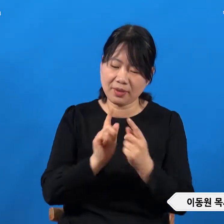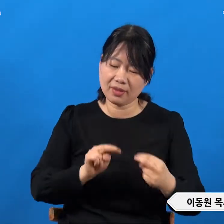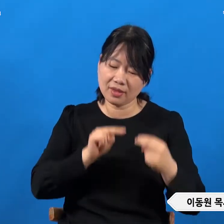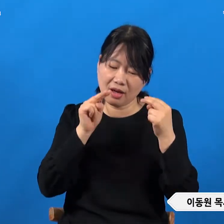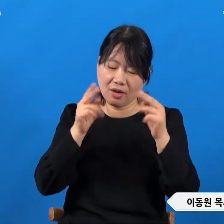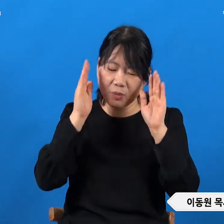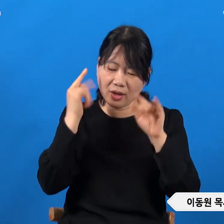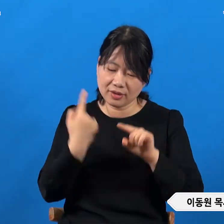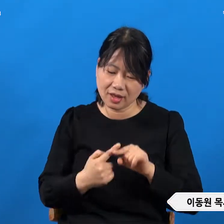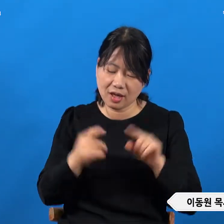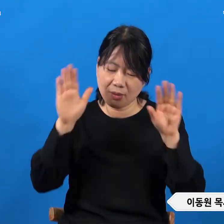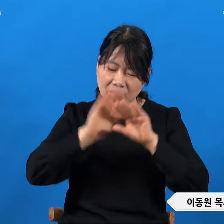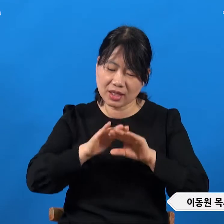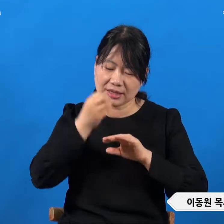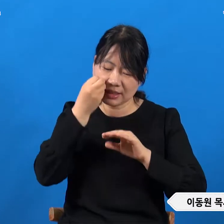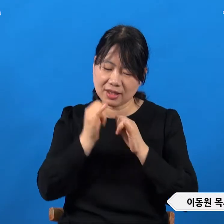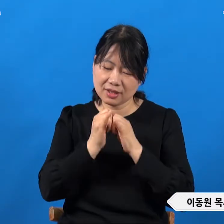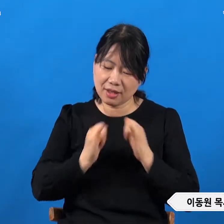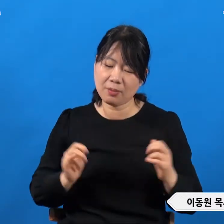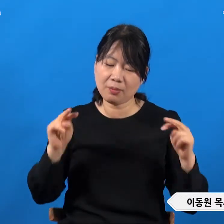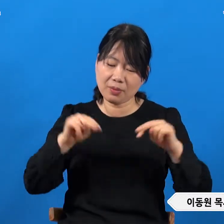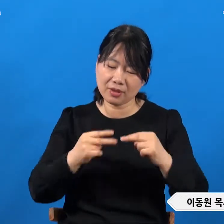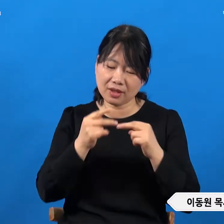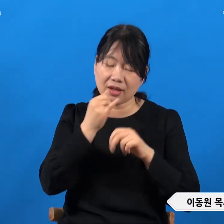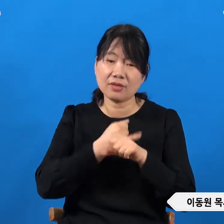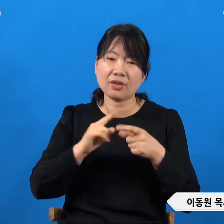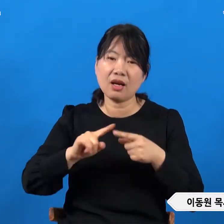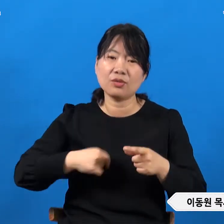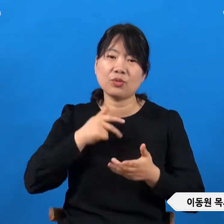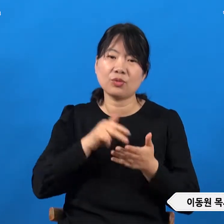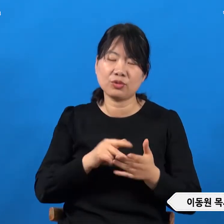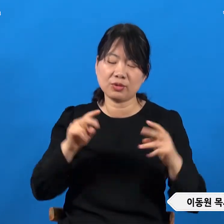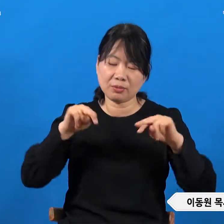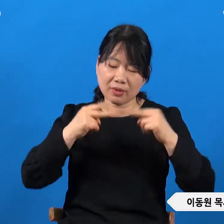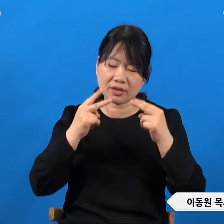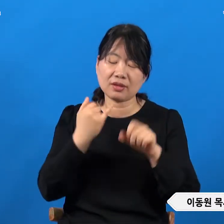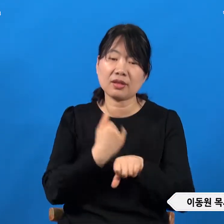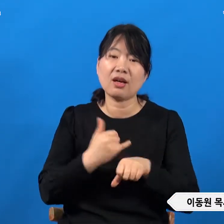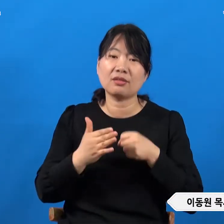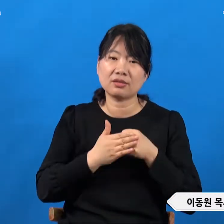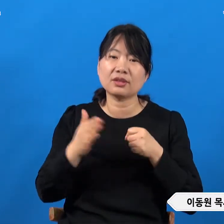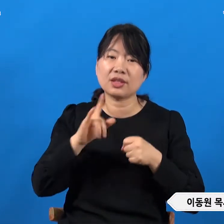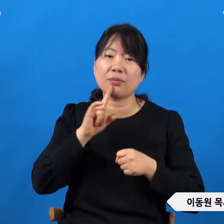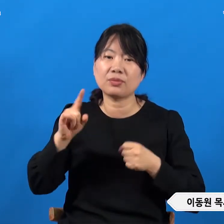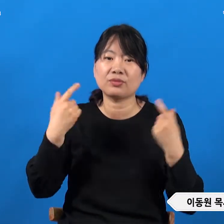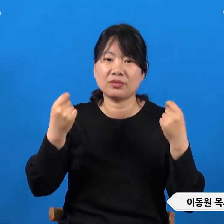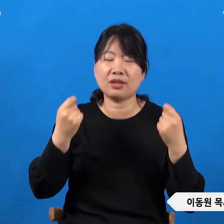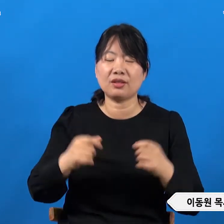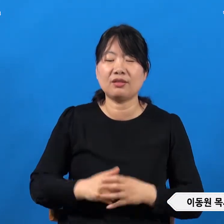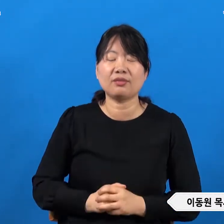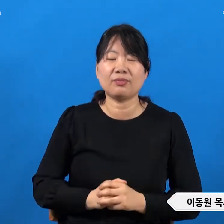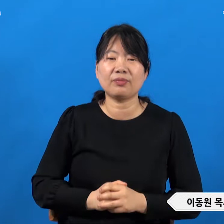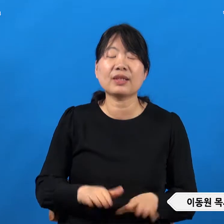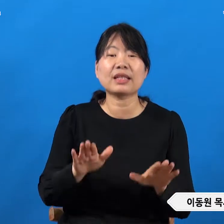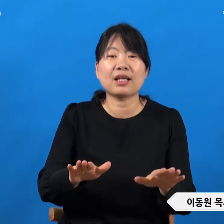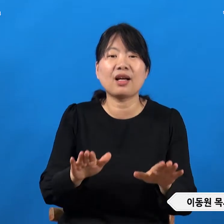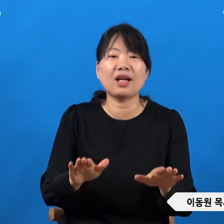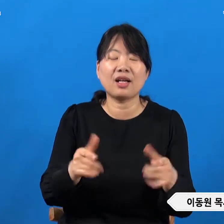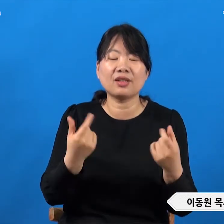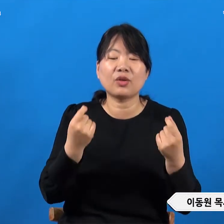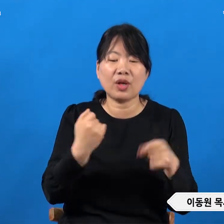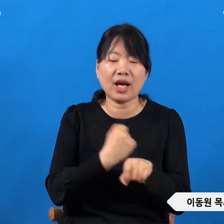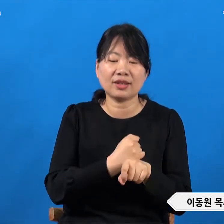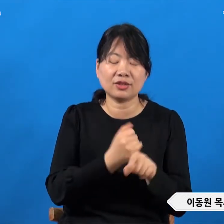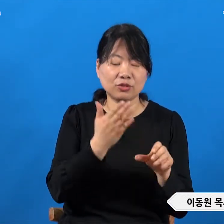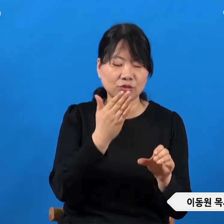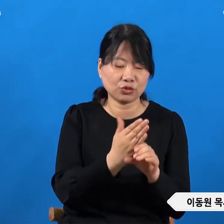만나고 공부하다가 밤에는 이상한 사람들을 만난다고, 독립군들을 만난 거예요. 네. 자, 이렇게